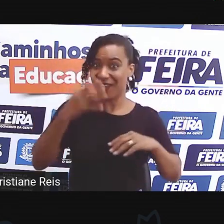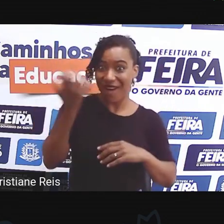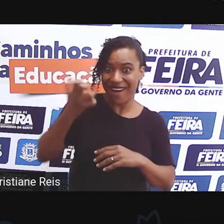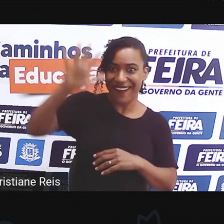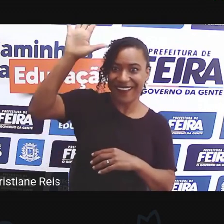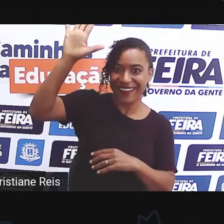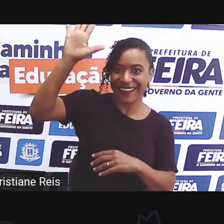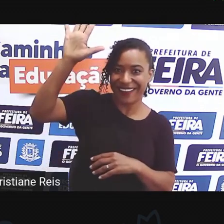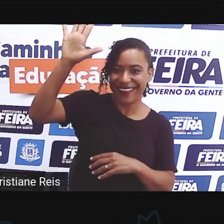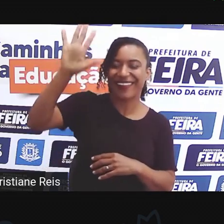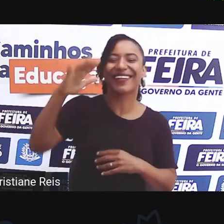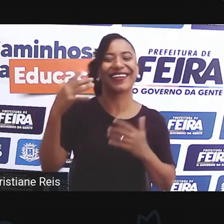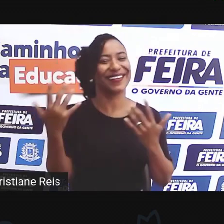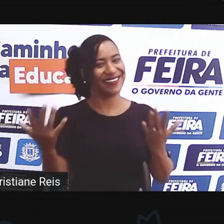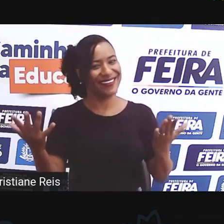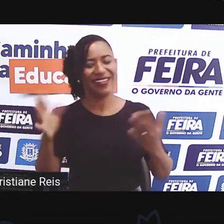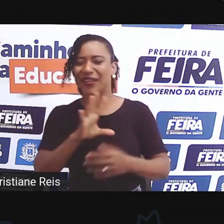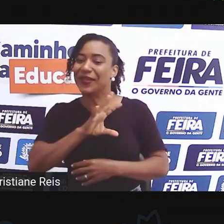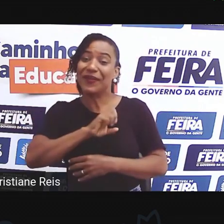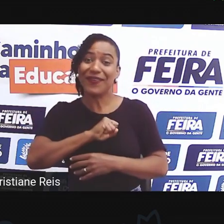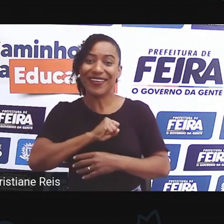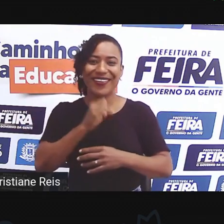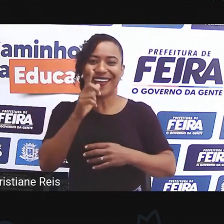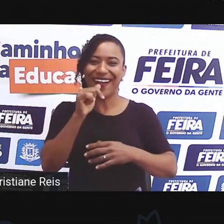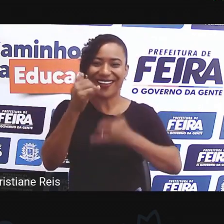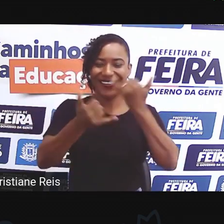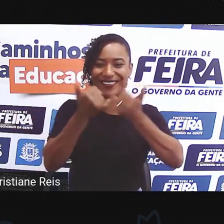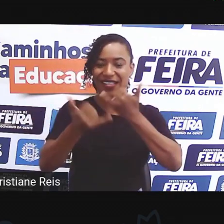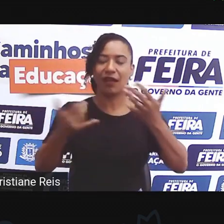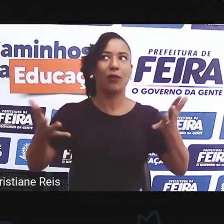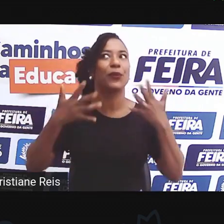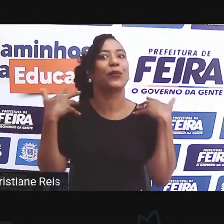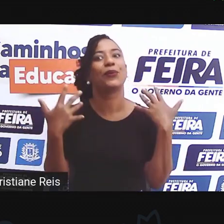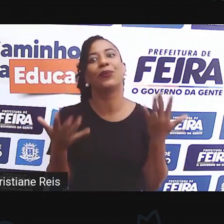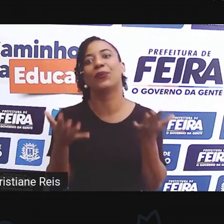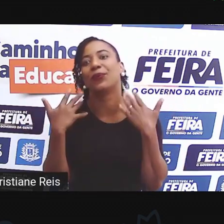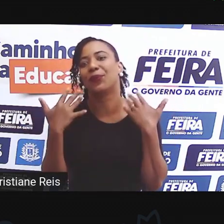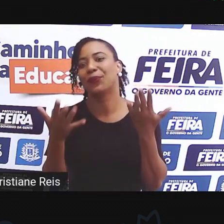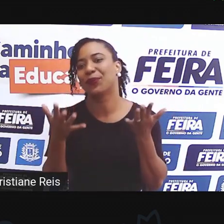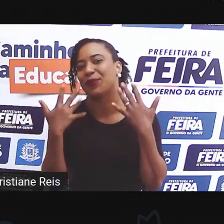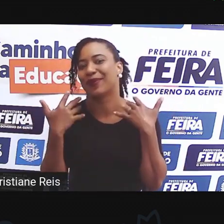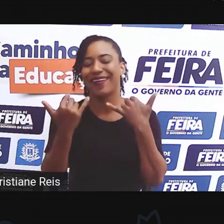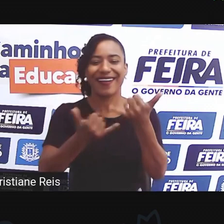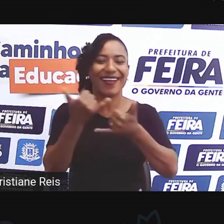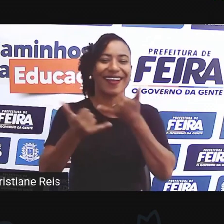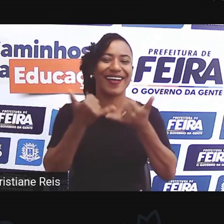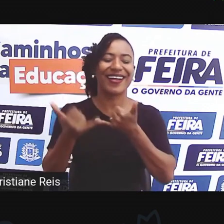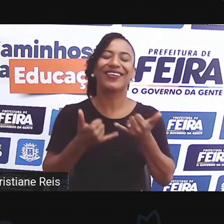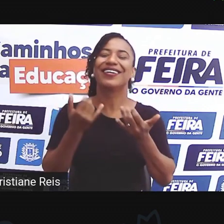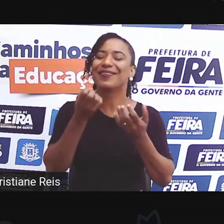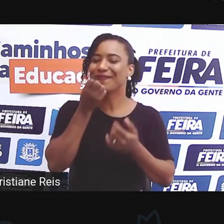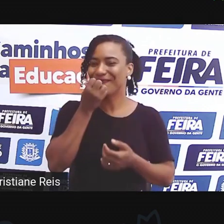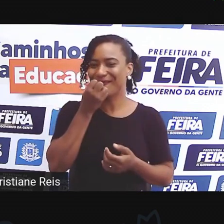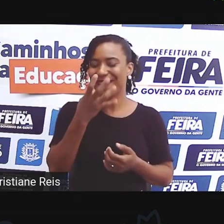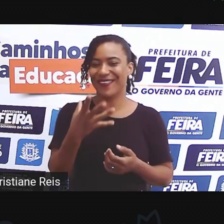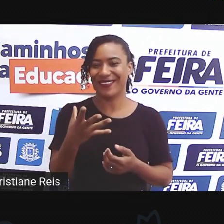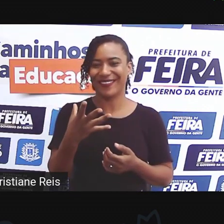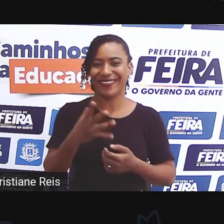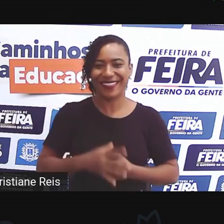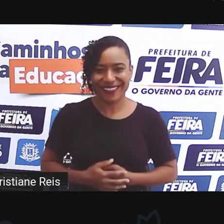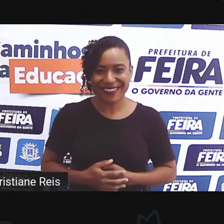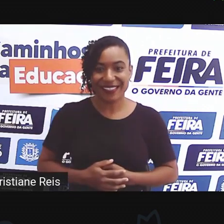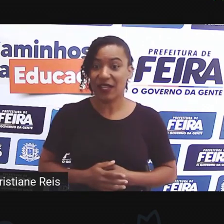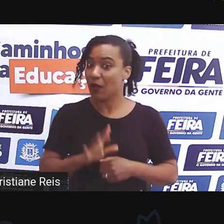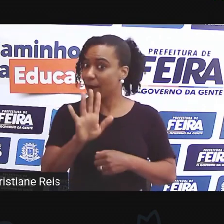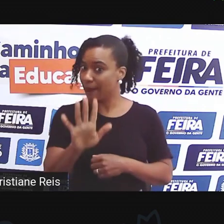a mão. Eu adoro brincar com água. E nesse calor que está fazendo, brincar com água é refrescante. Mas não esqueçam,